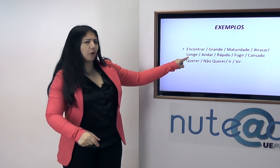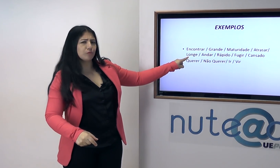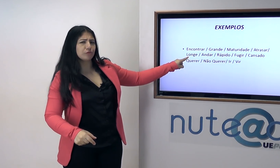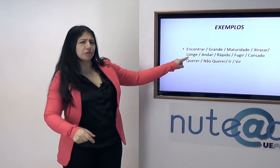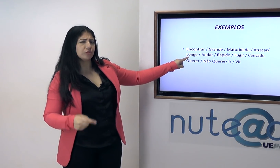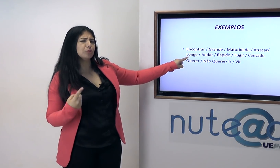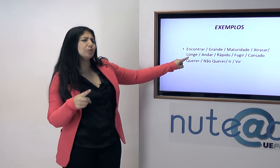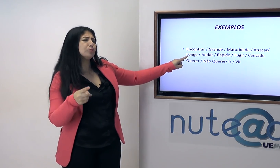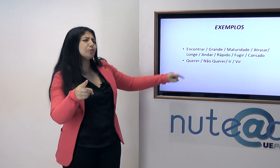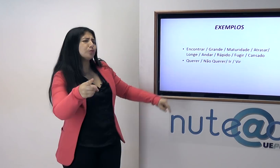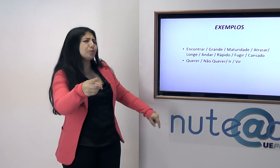Longe.